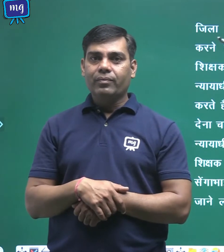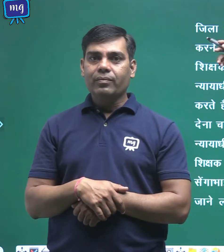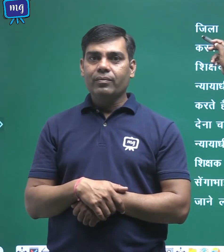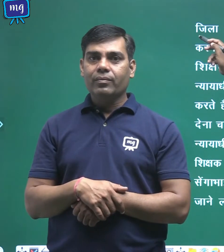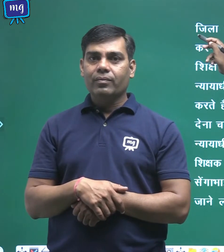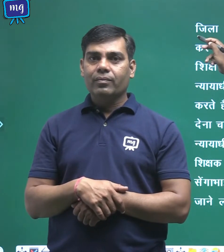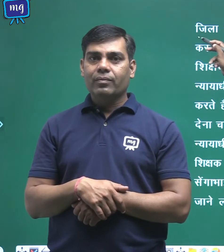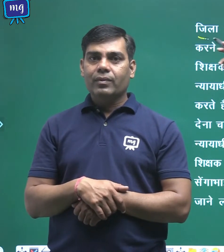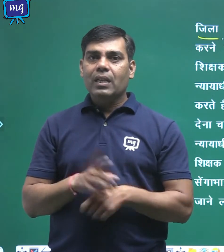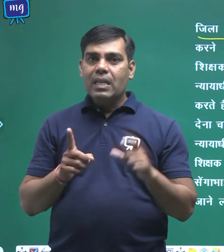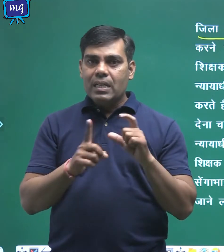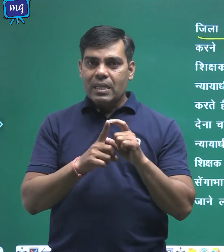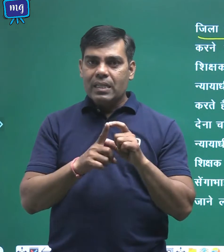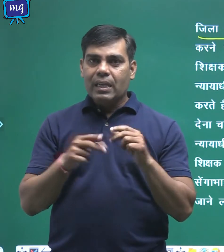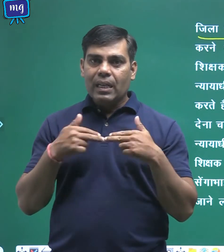जिला न्यायाधीश ने